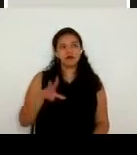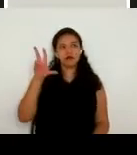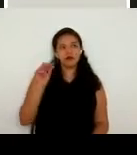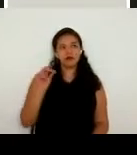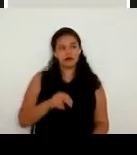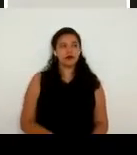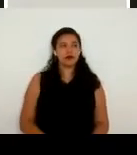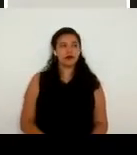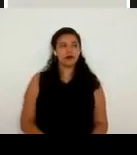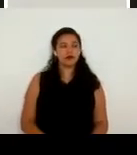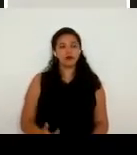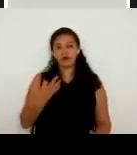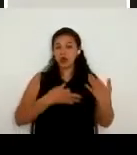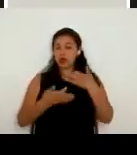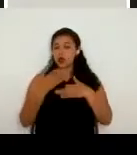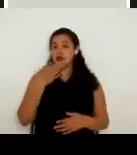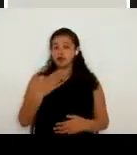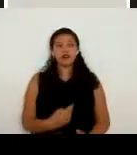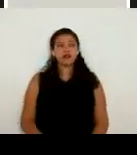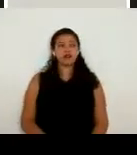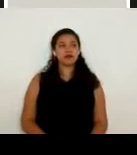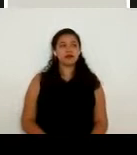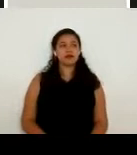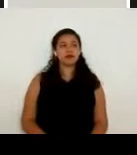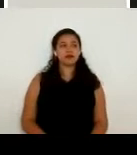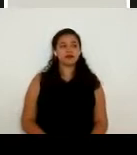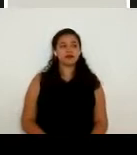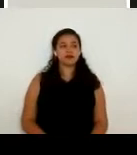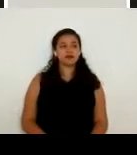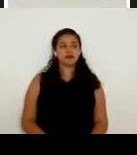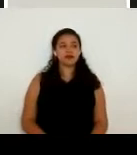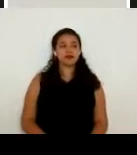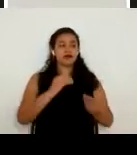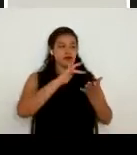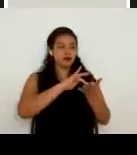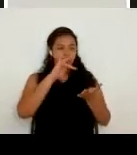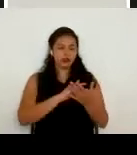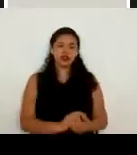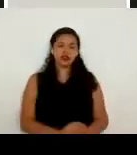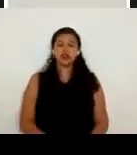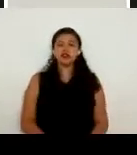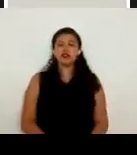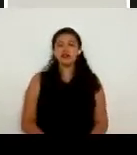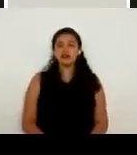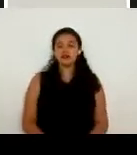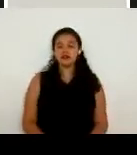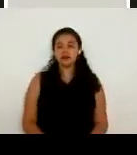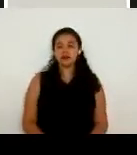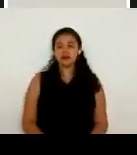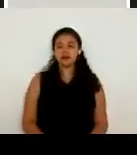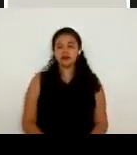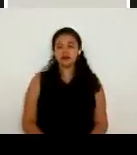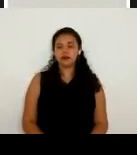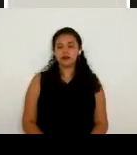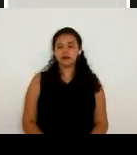no todo bien y bueno muchas gracias para recuperar les quiero decir